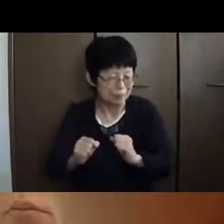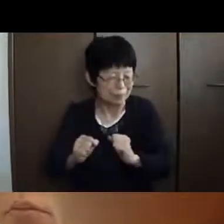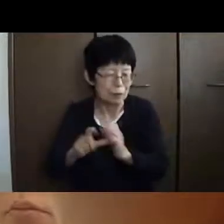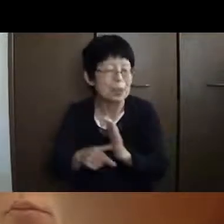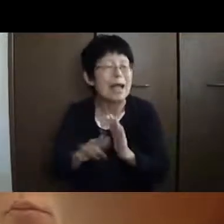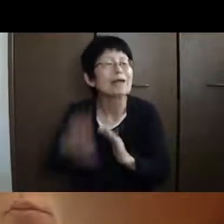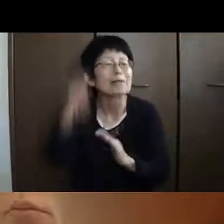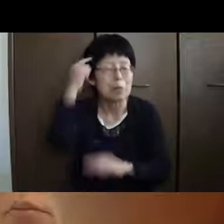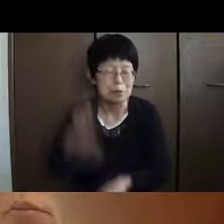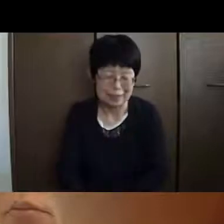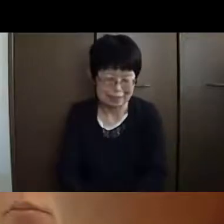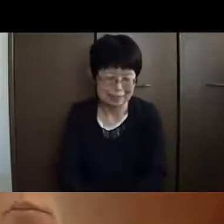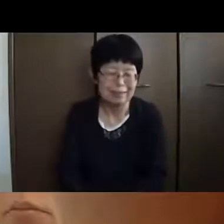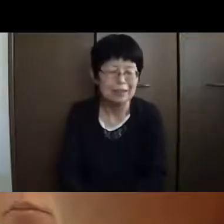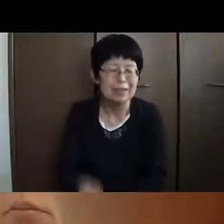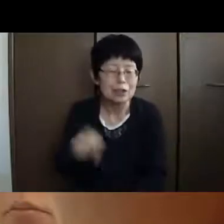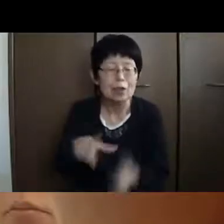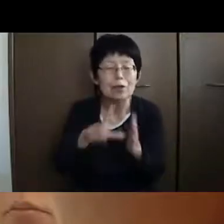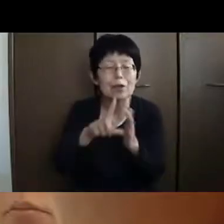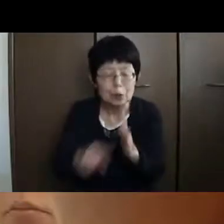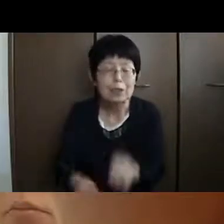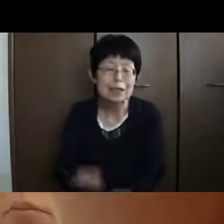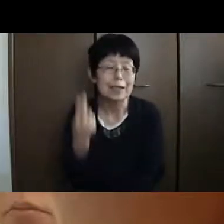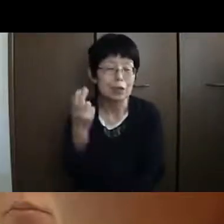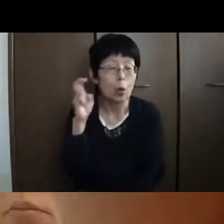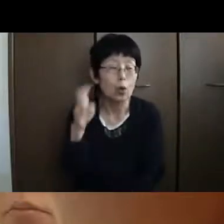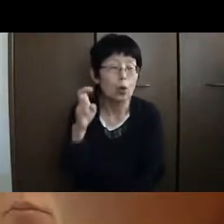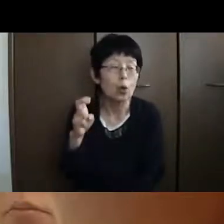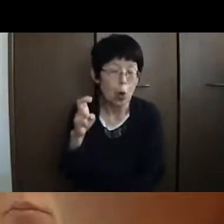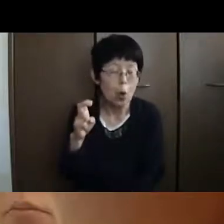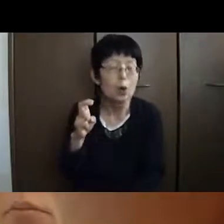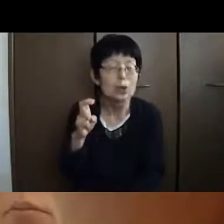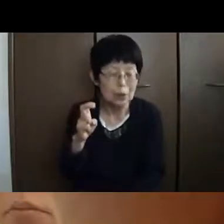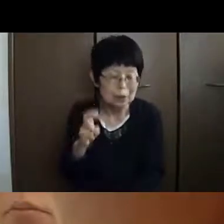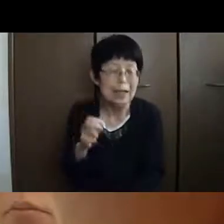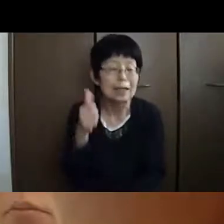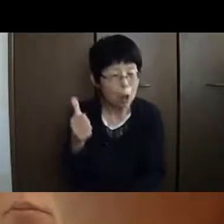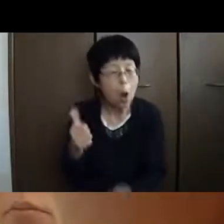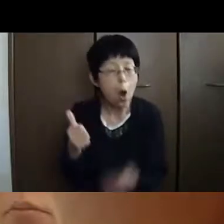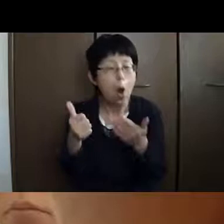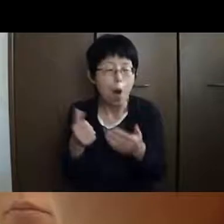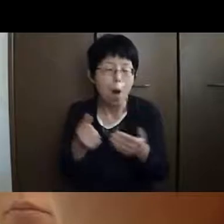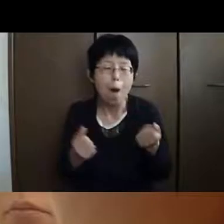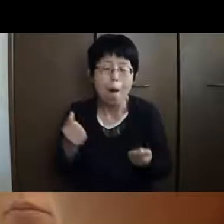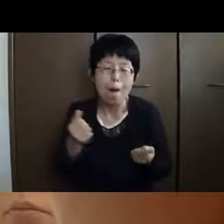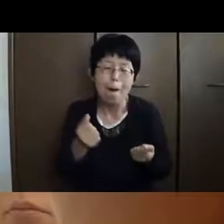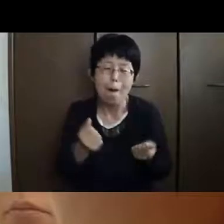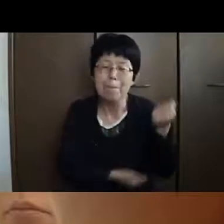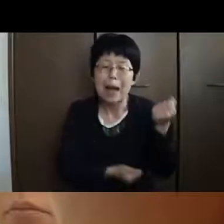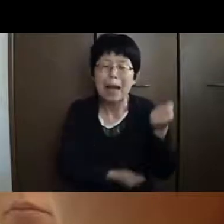そういう時にねこのトロロさんの漫画とかでちょっとイメージを膨らませておくと